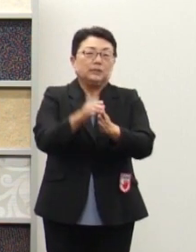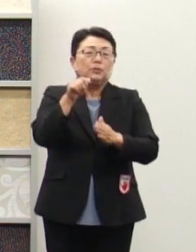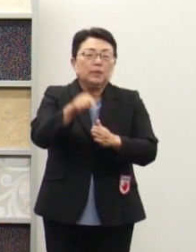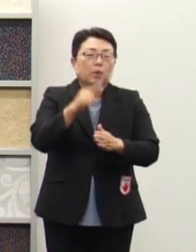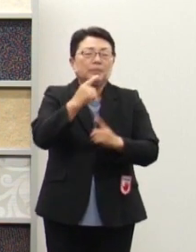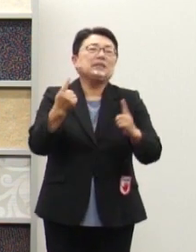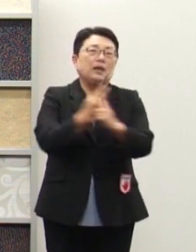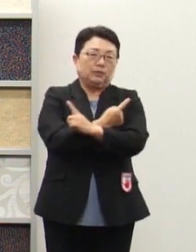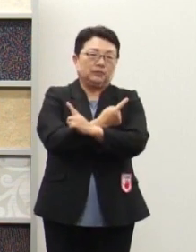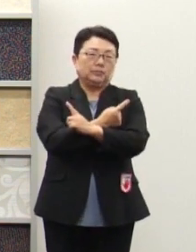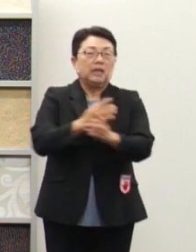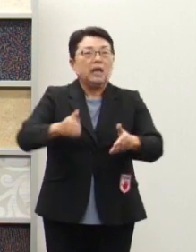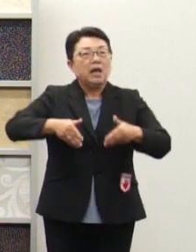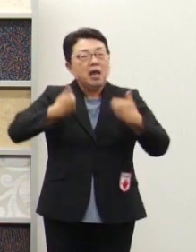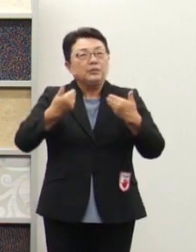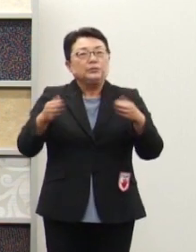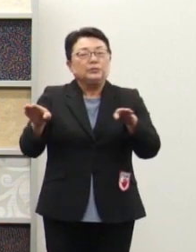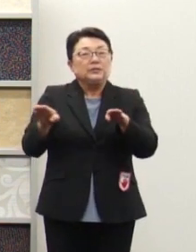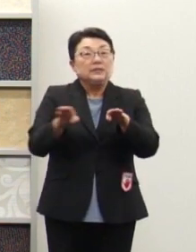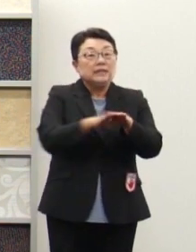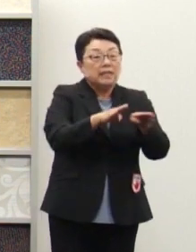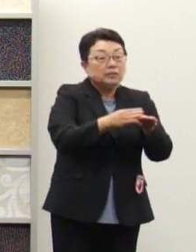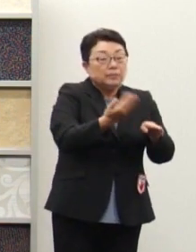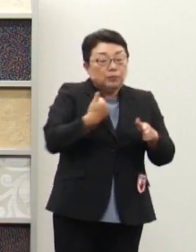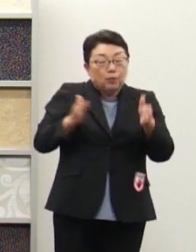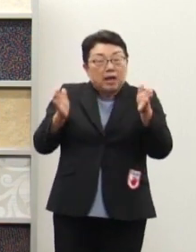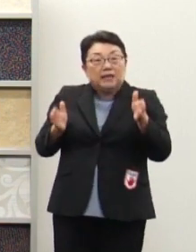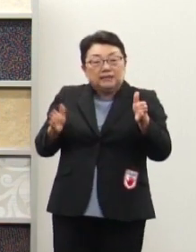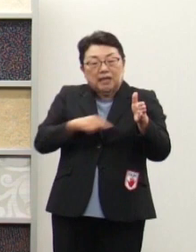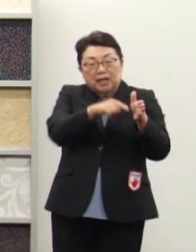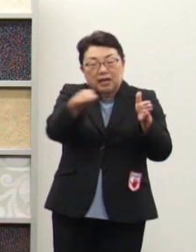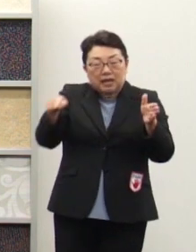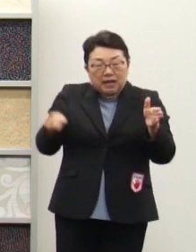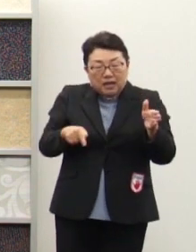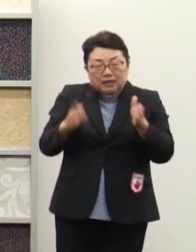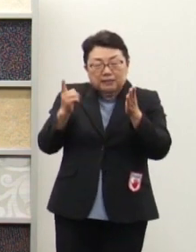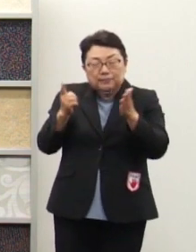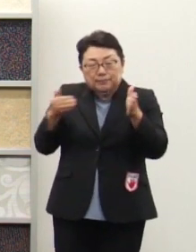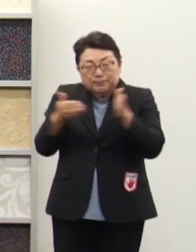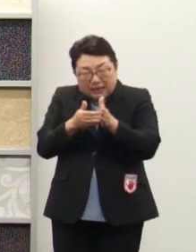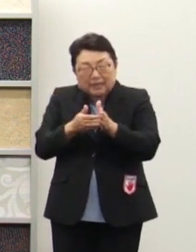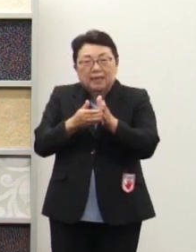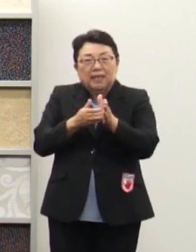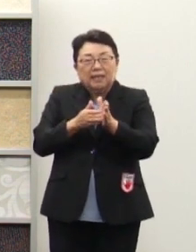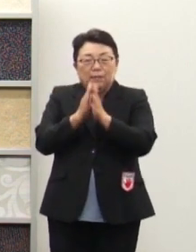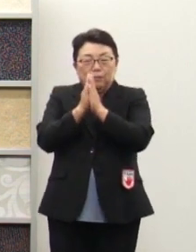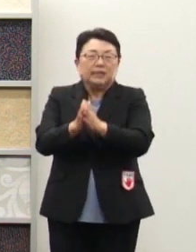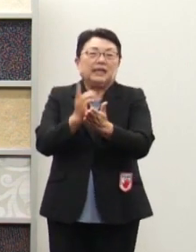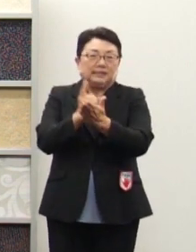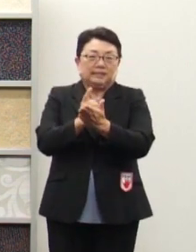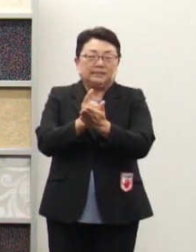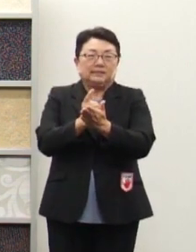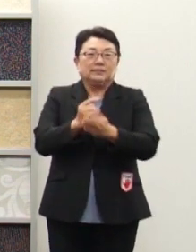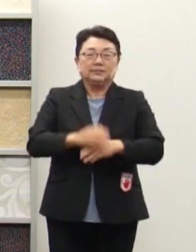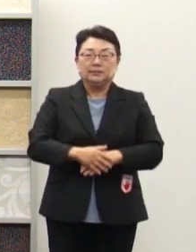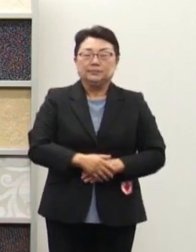行い、春休みに入るまでの間の次元的な要請とすることといたします。